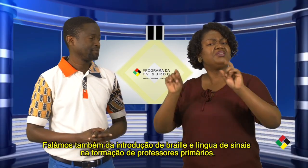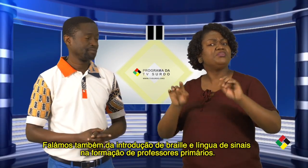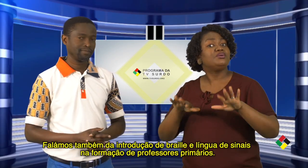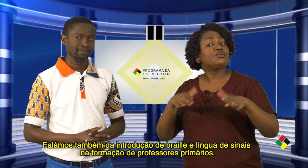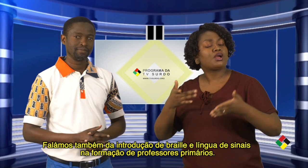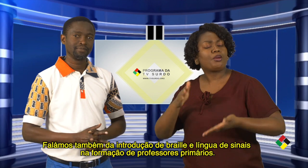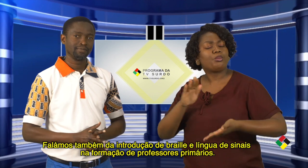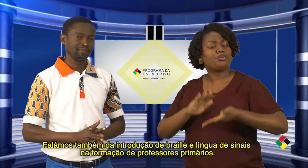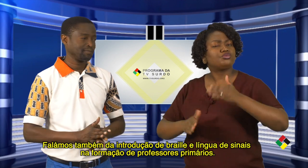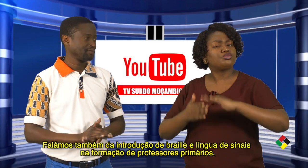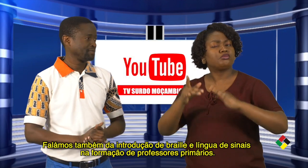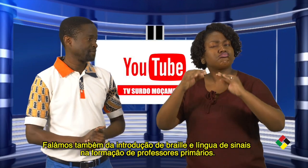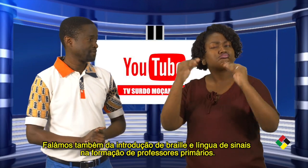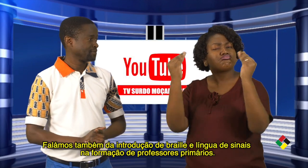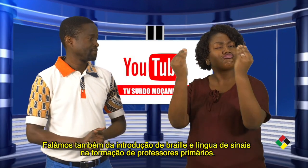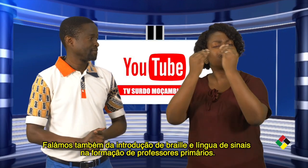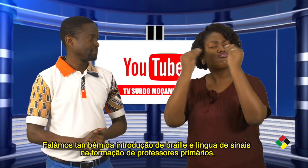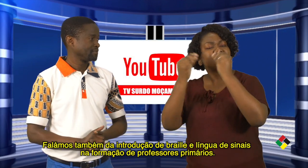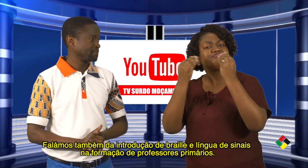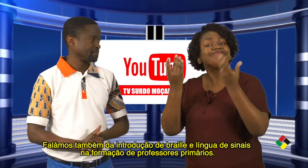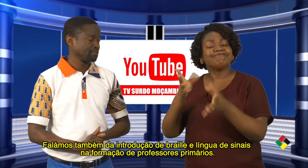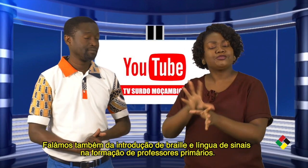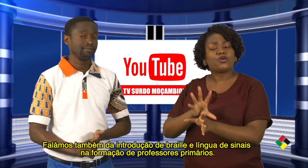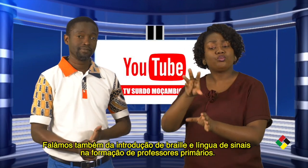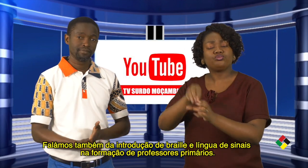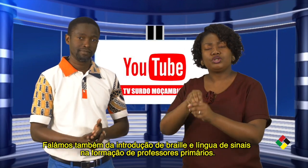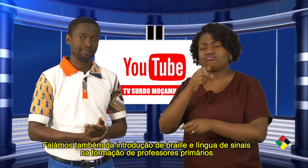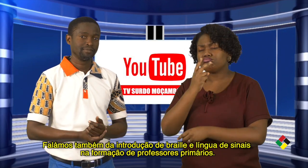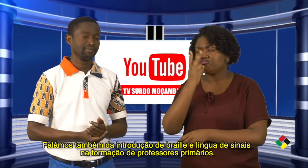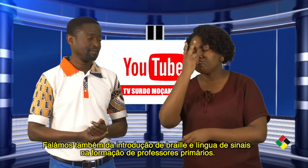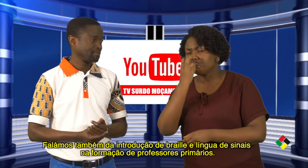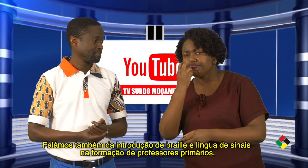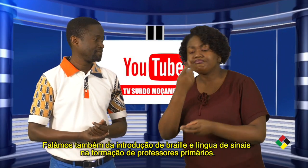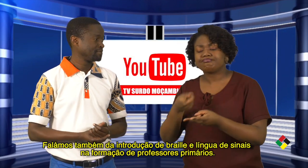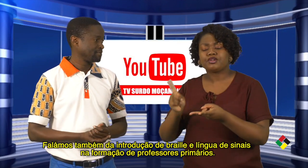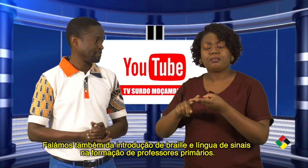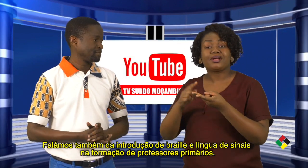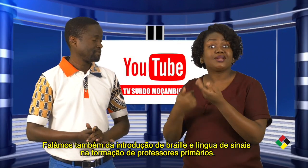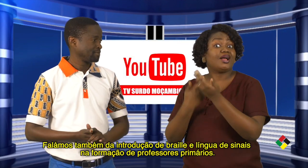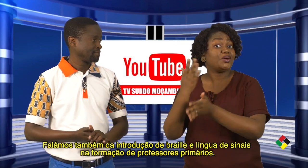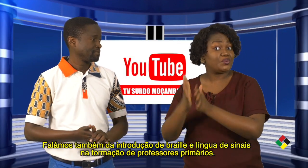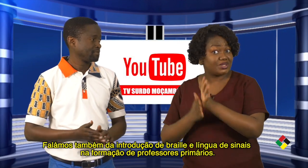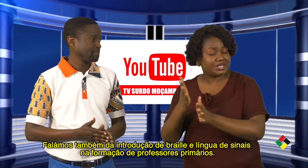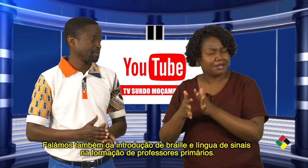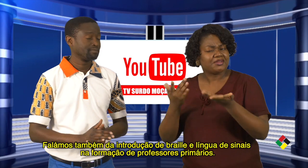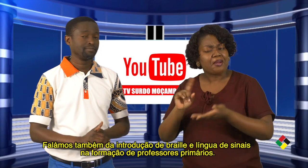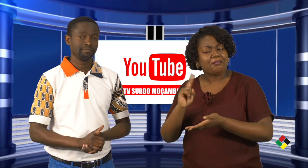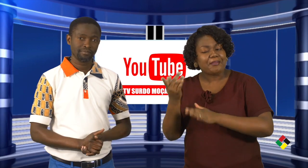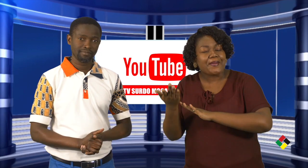Falamos da introdução do Braille e Língua de Sinais na formação de professores primários.